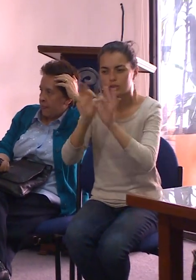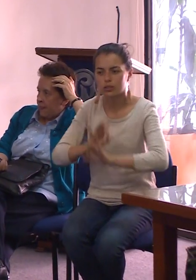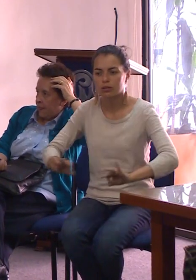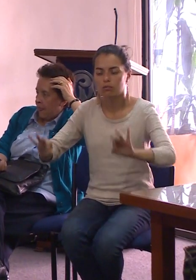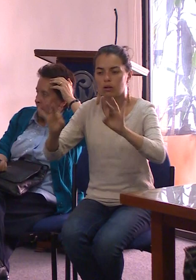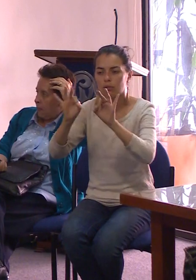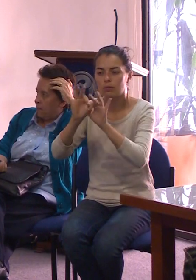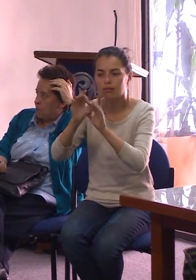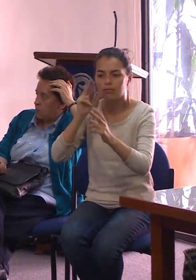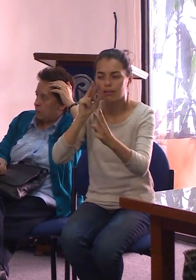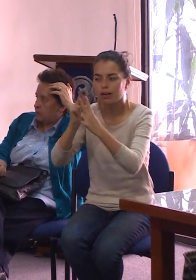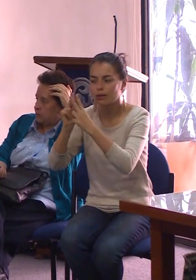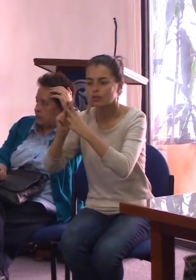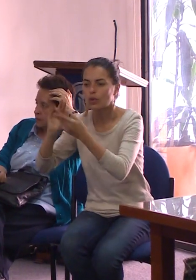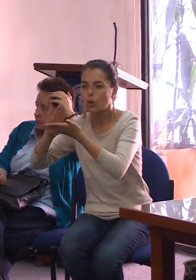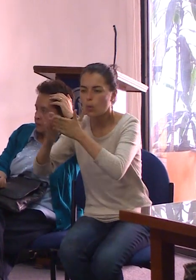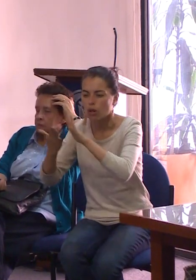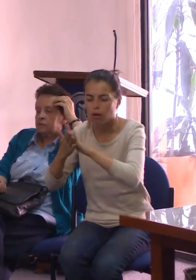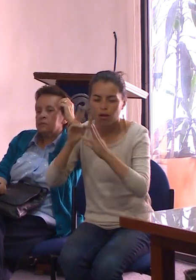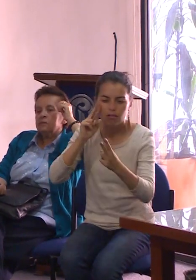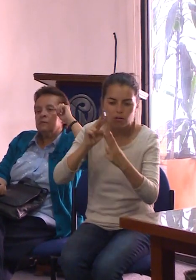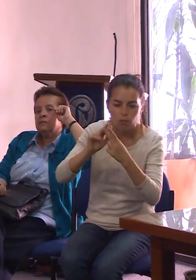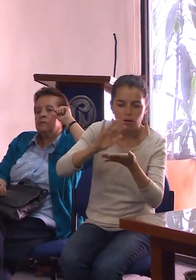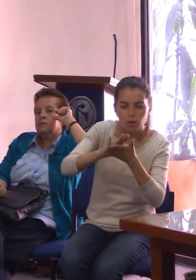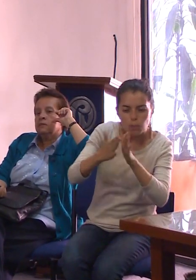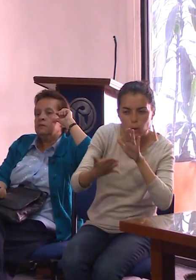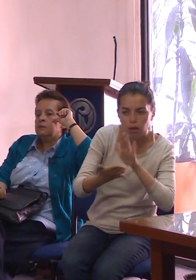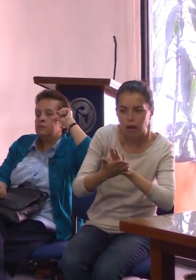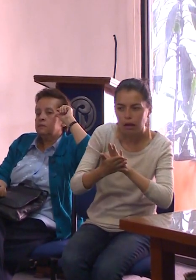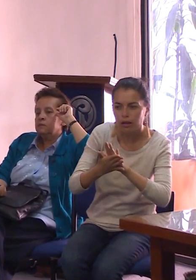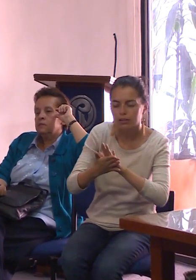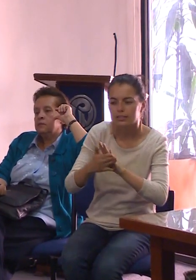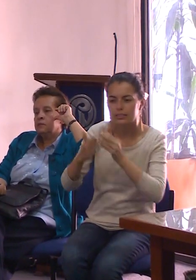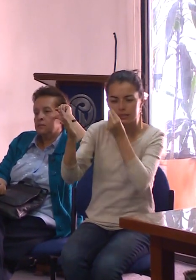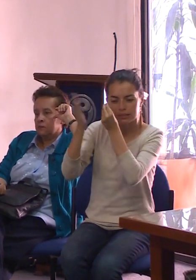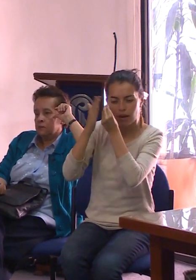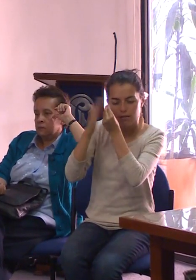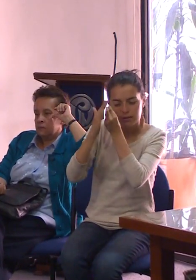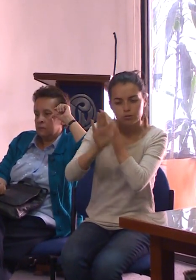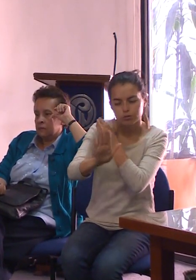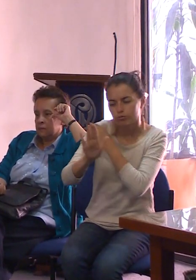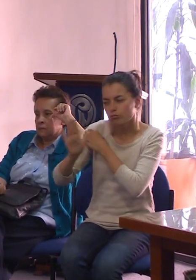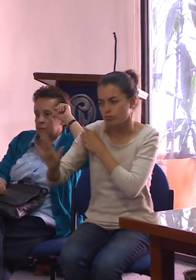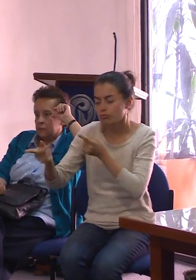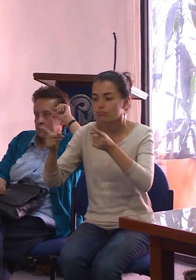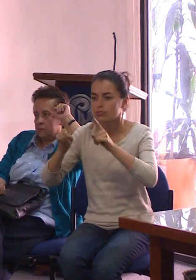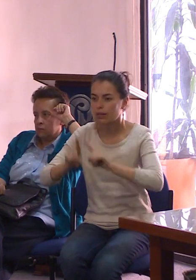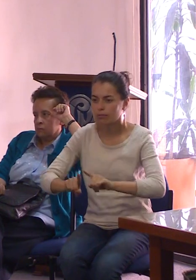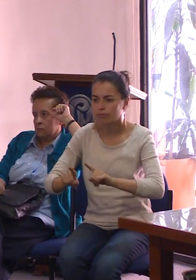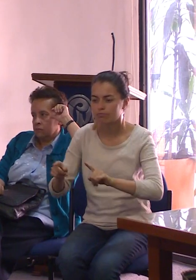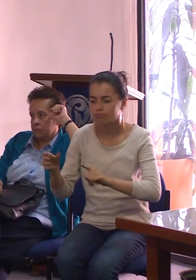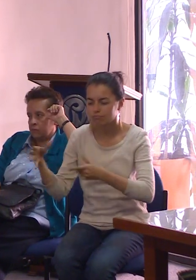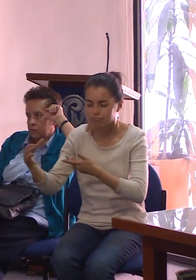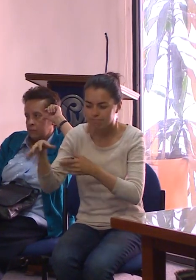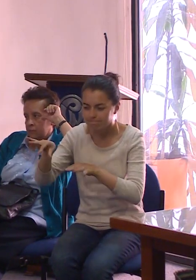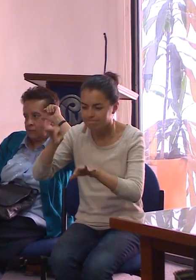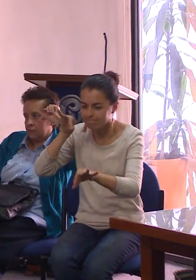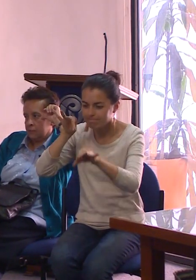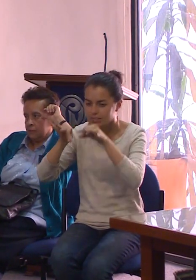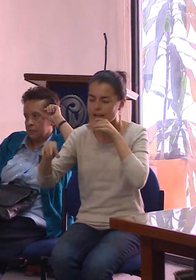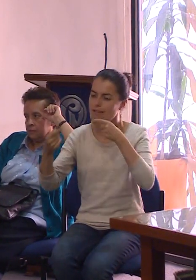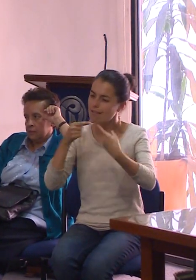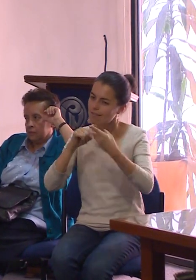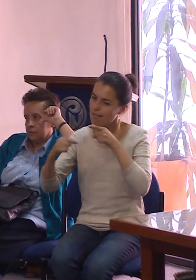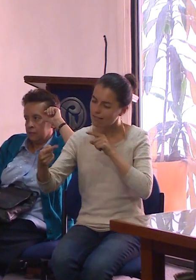las comunidades y esos saberes que circundan al interior de ellas y traerla a discusión,